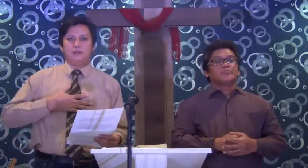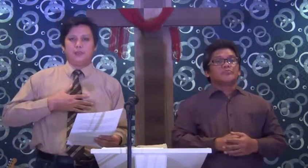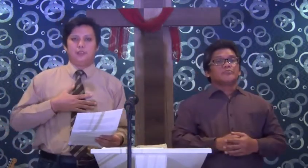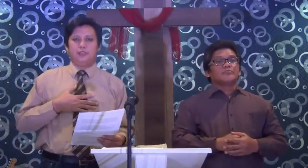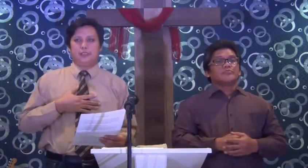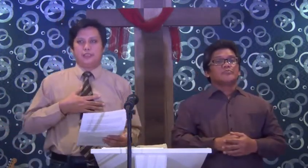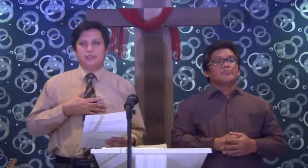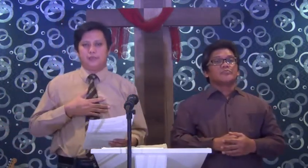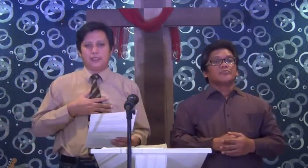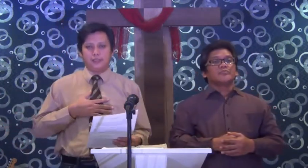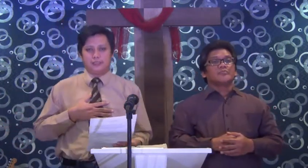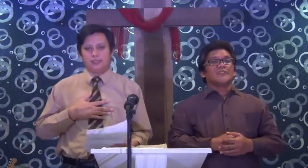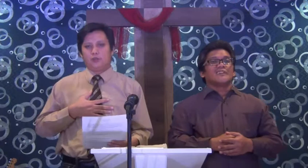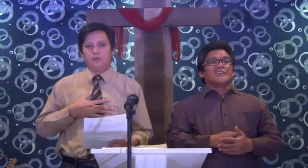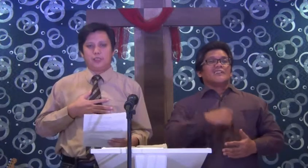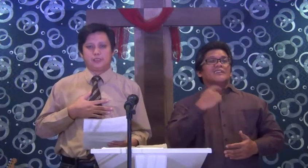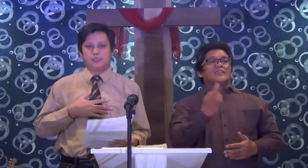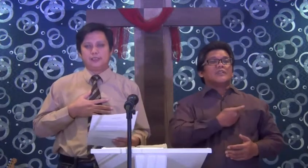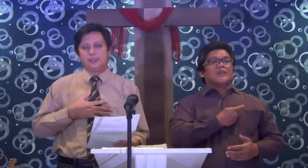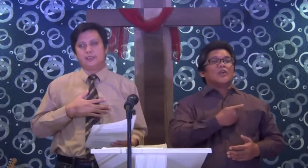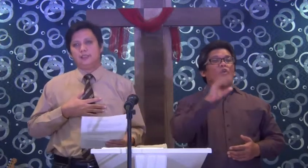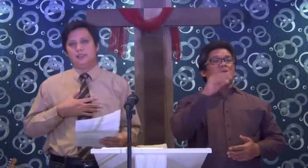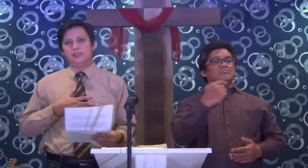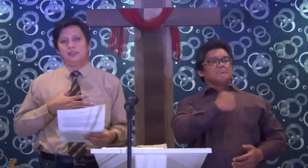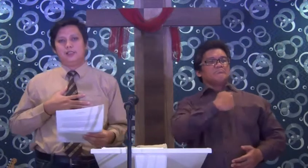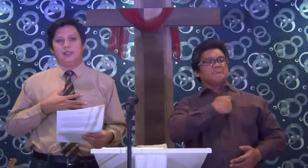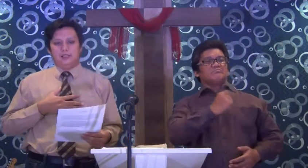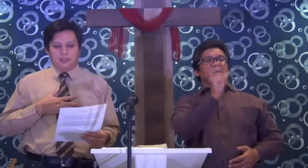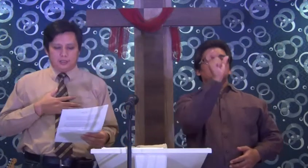Kita yang menyebut diri kita sebagai Kristen, komunitas Kristen,